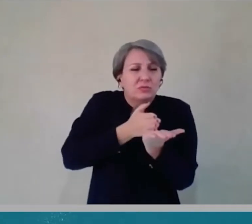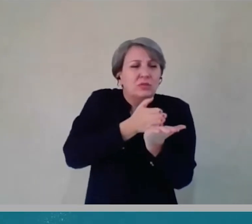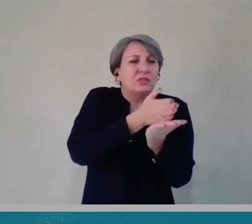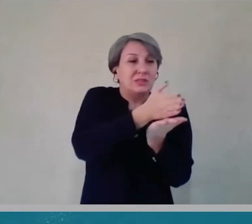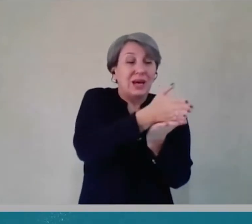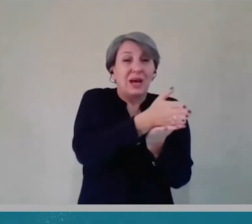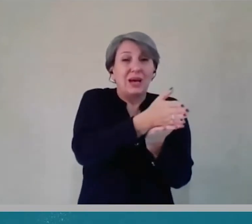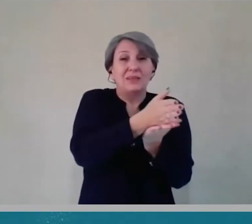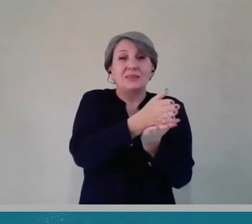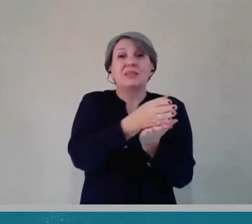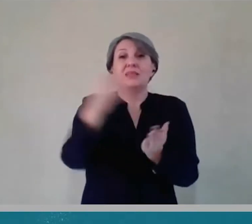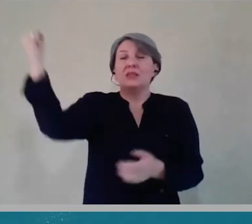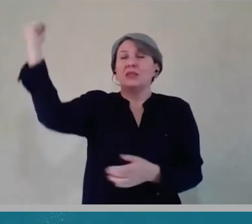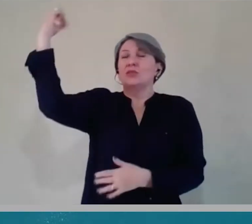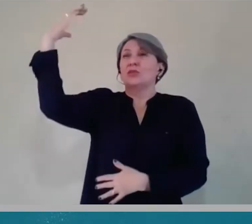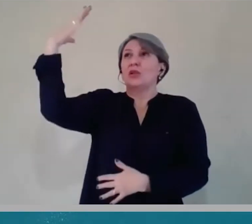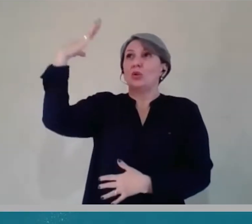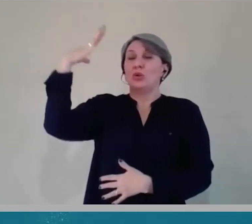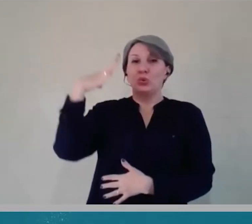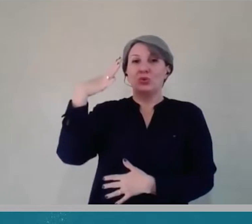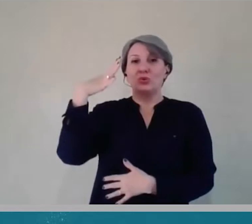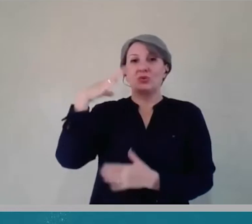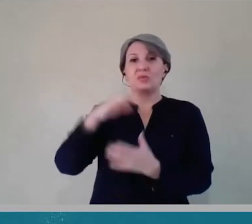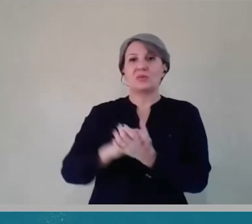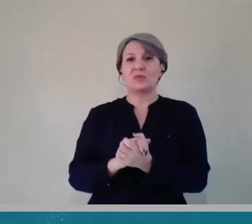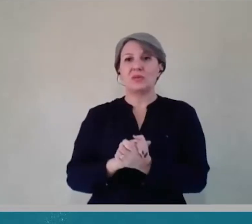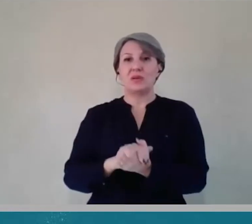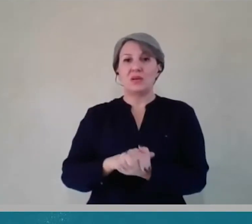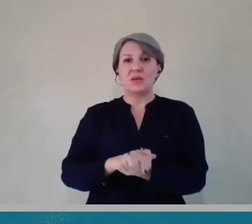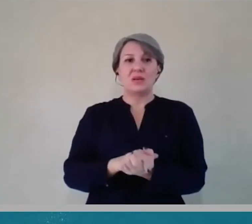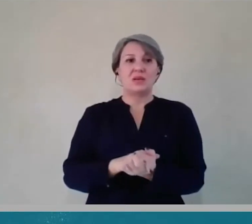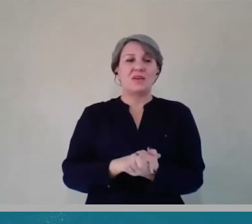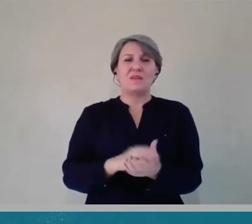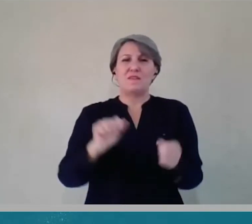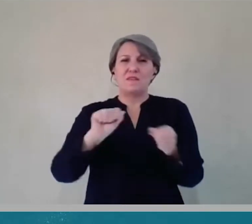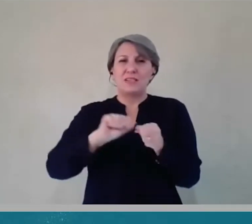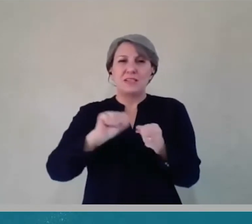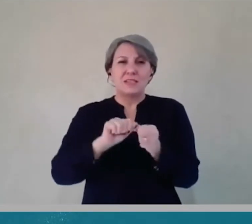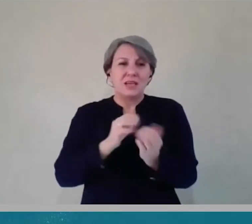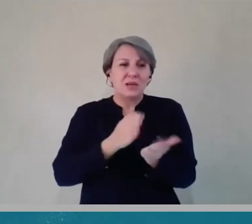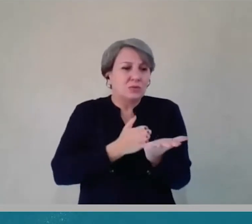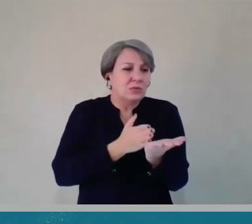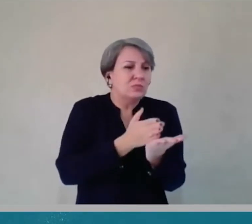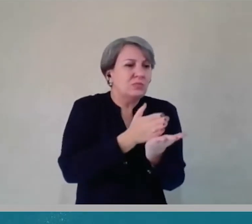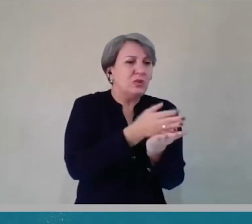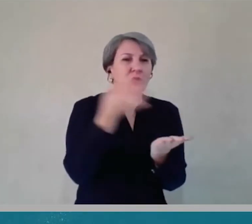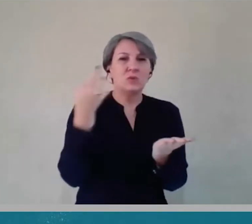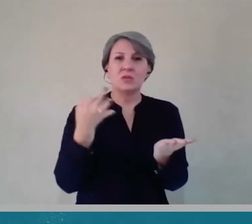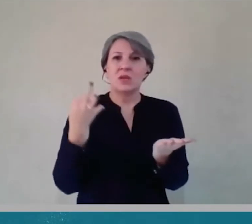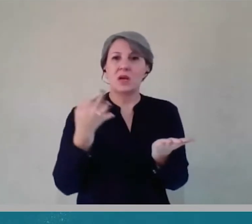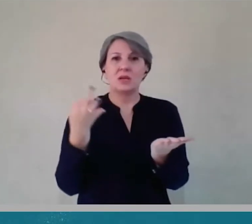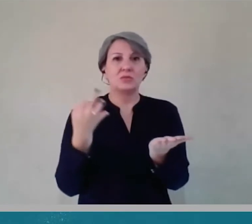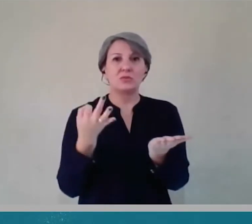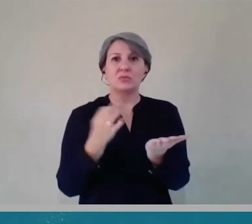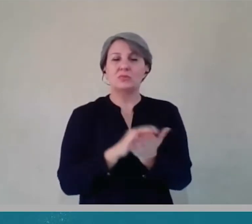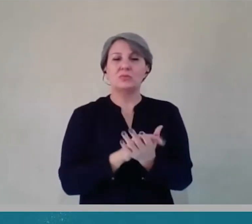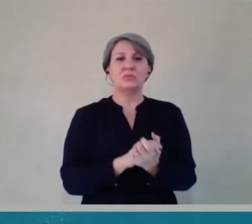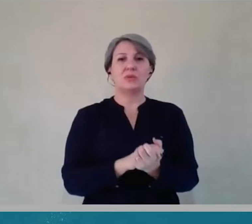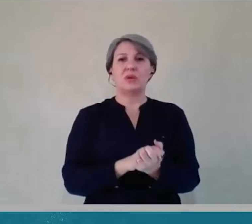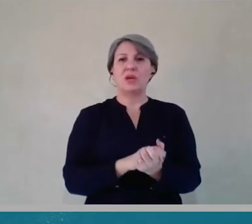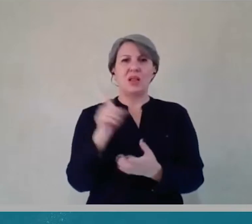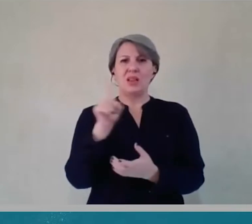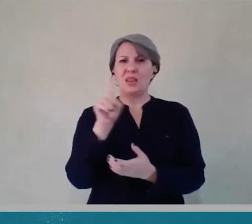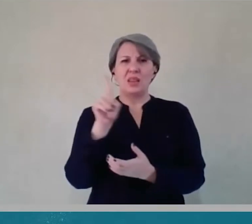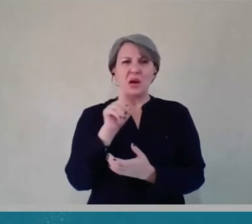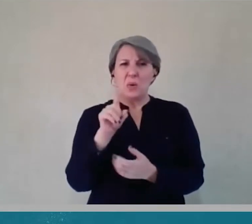e bebedices, não em impudicícias e dissoluções, não em contendas